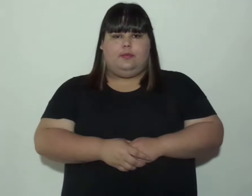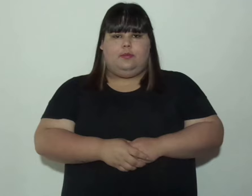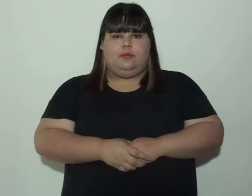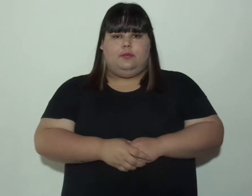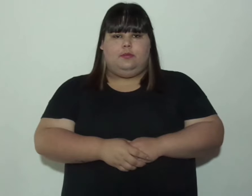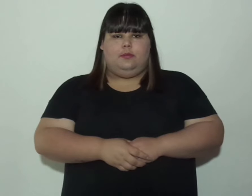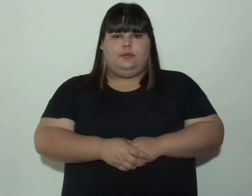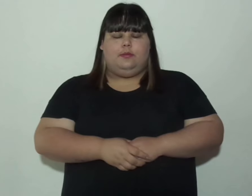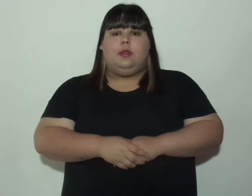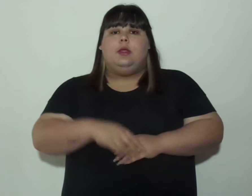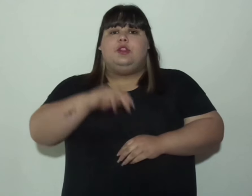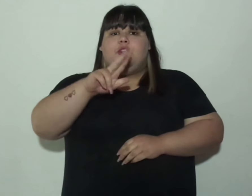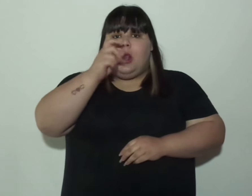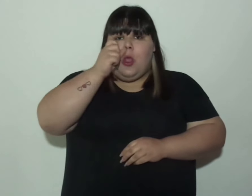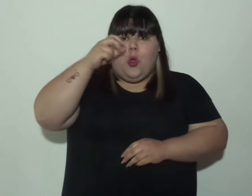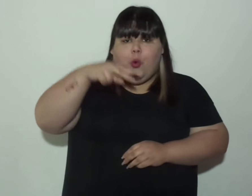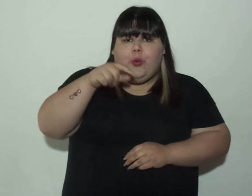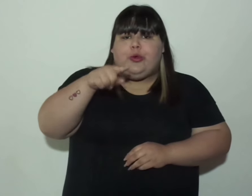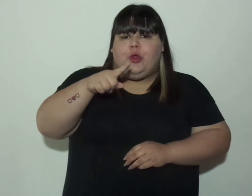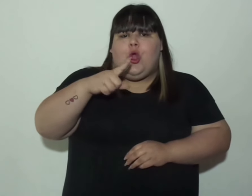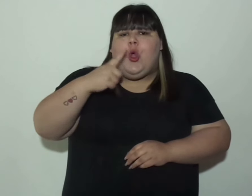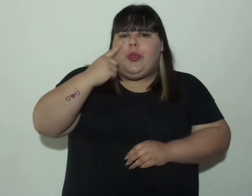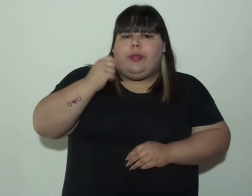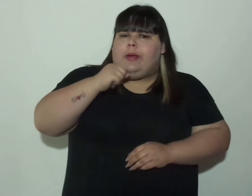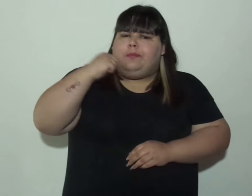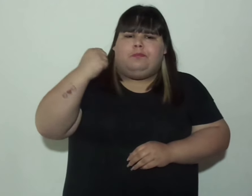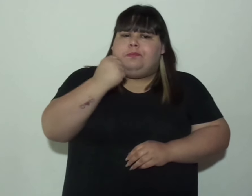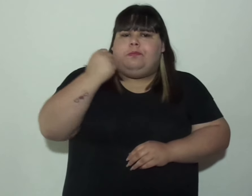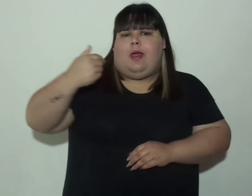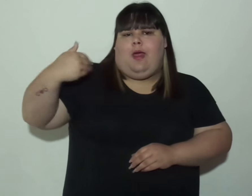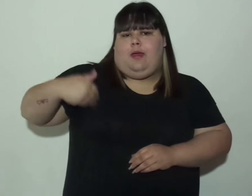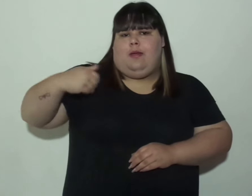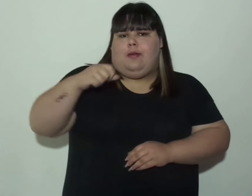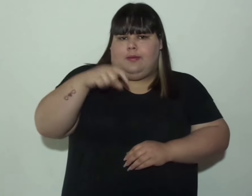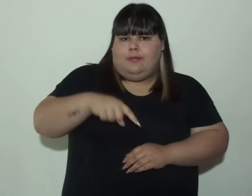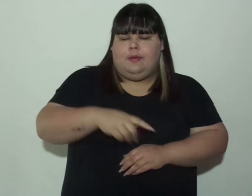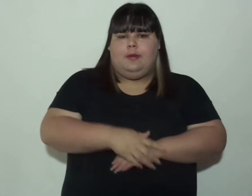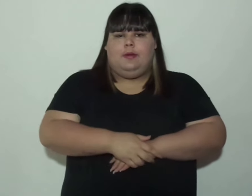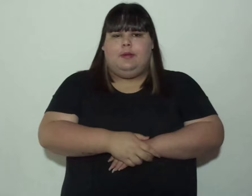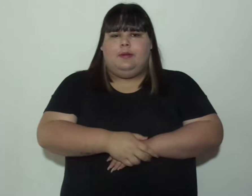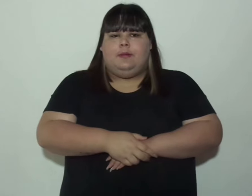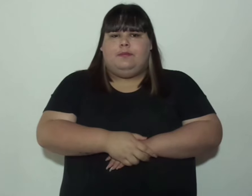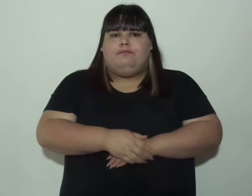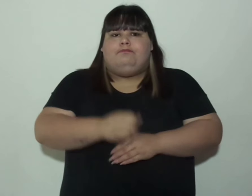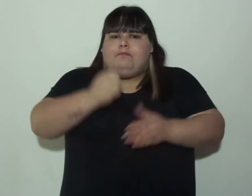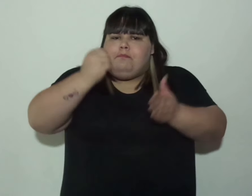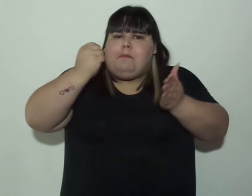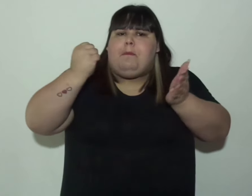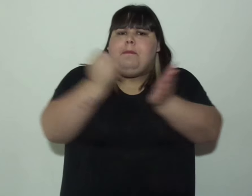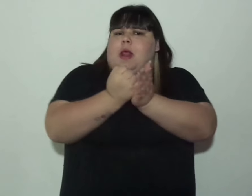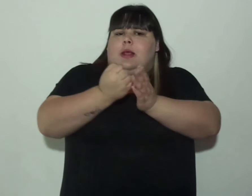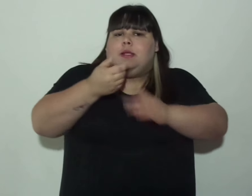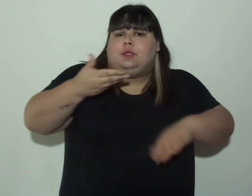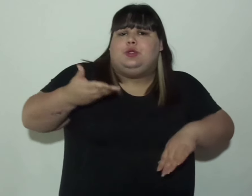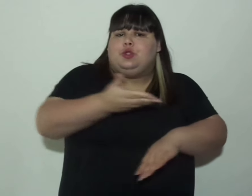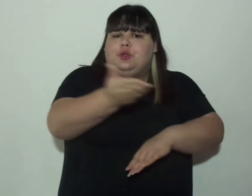el 3 de junio es una fecha emblemática en nuestro país que se ha transformado en un hito cultural